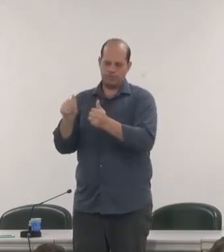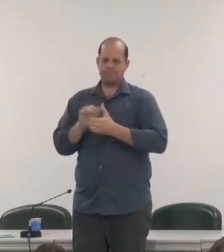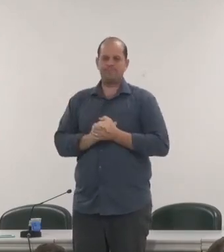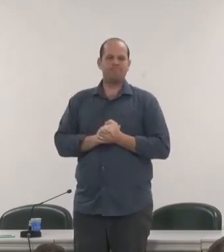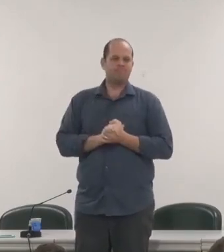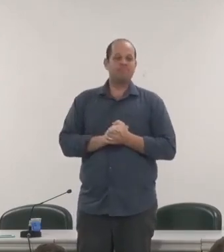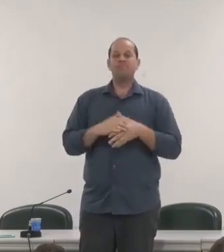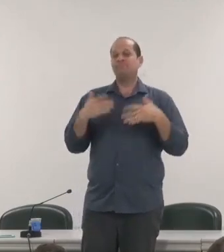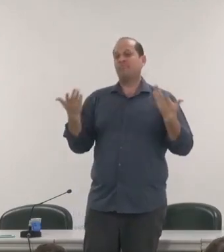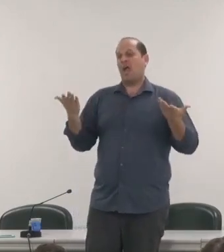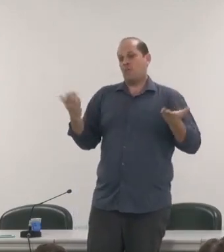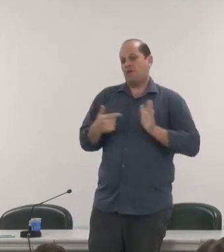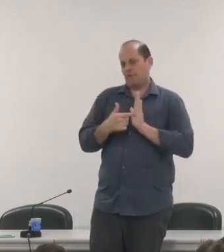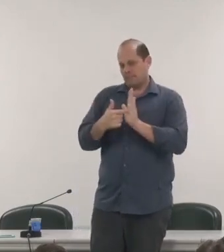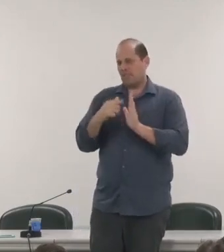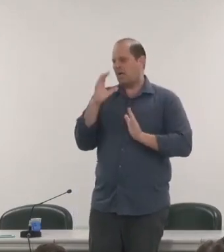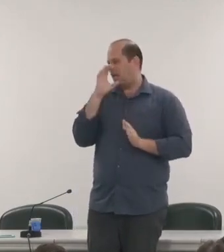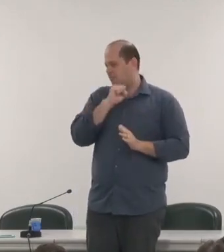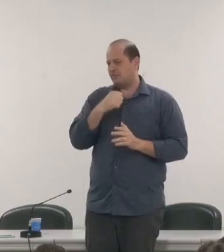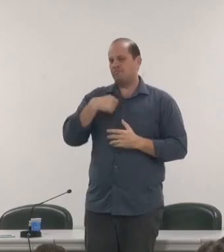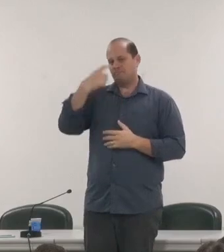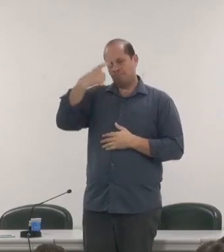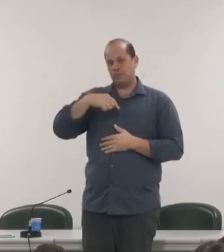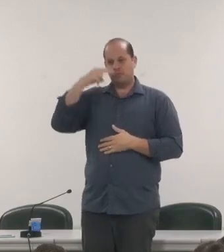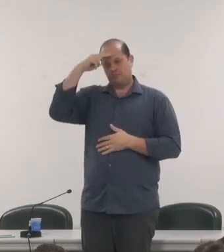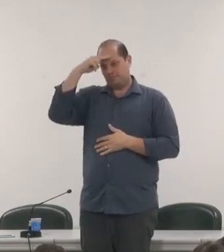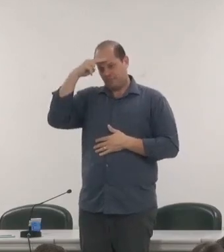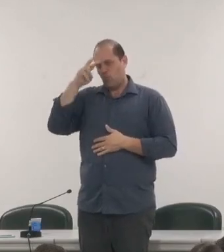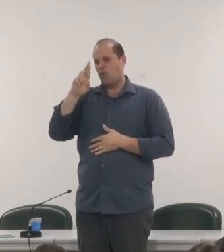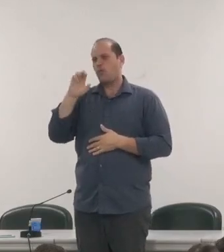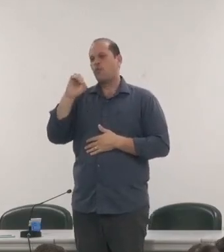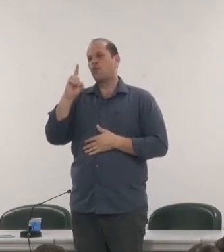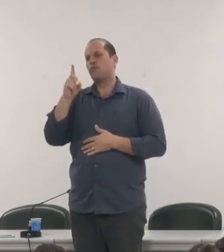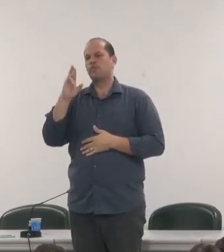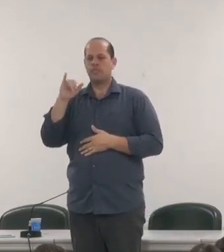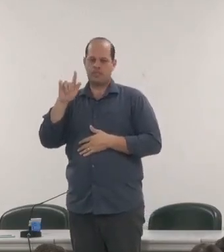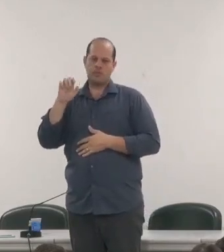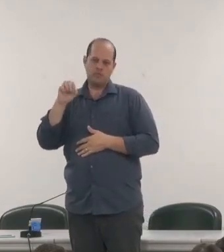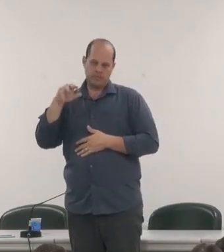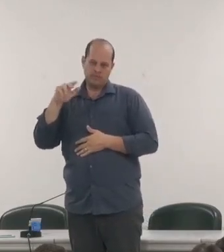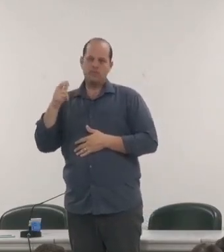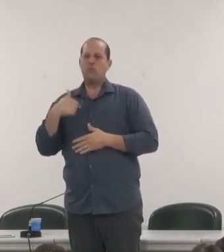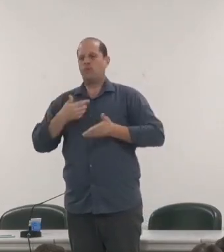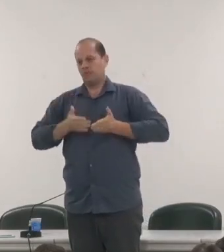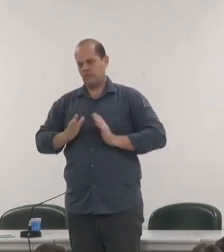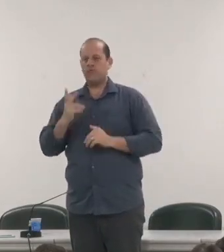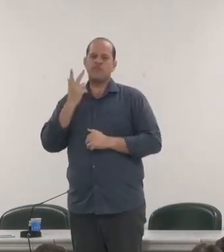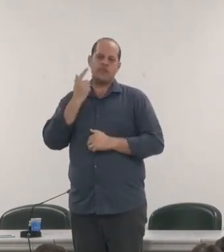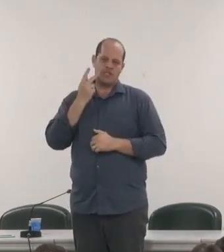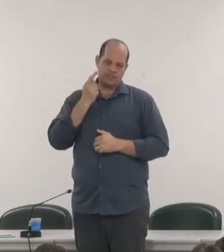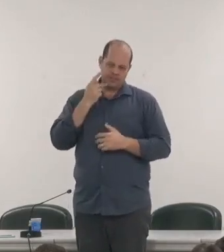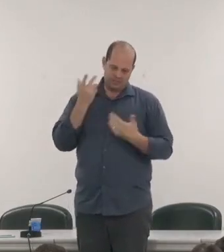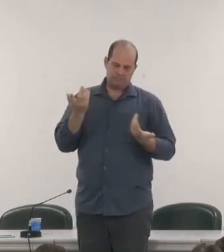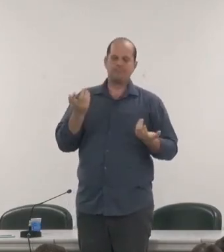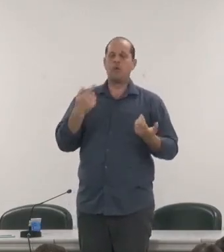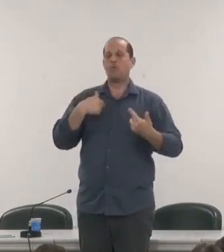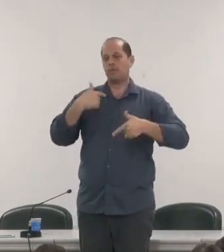um prazer estar aqui hoje conversando com vocês. Eu vou me apresentar rapidamente. O meu nome é Rodrigo Nogueira Machado.